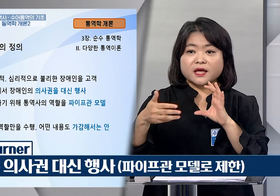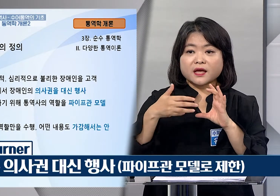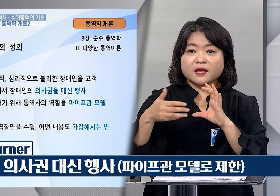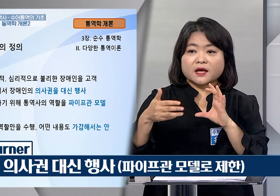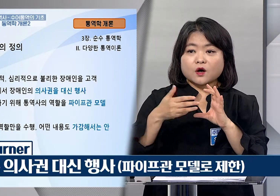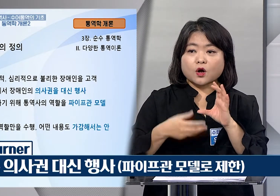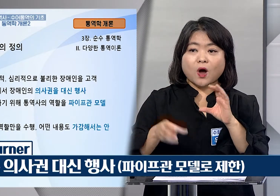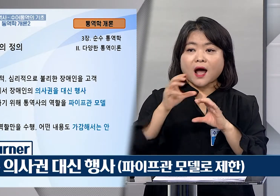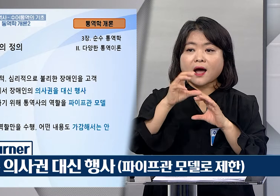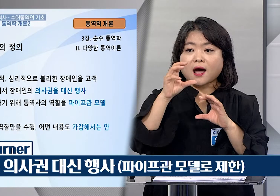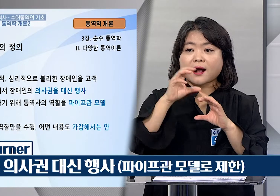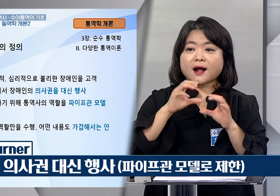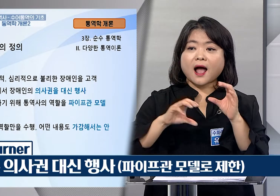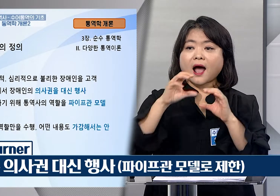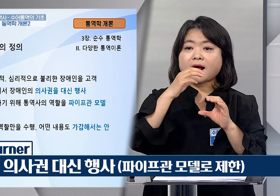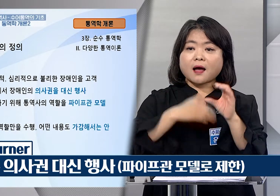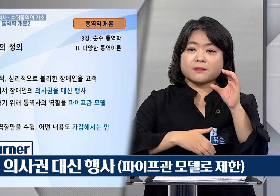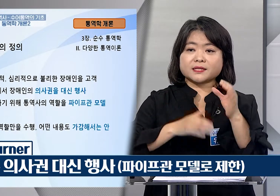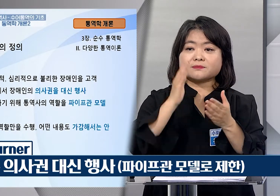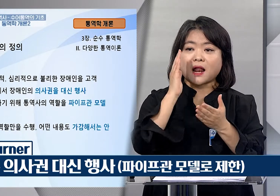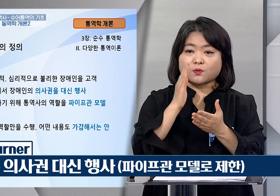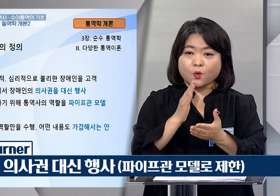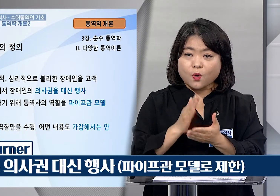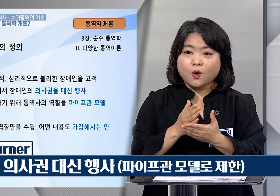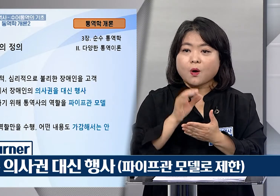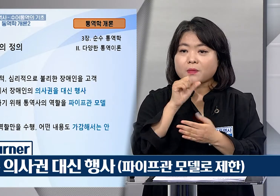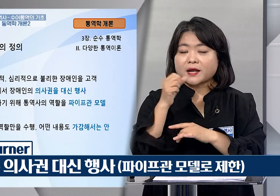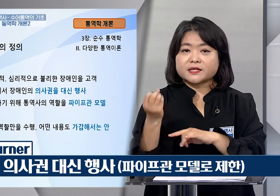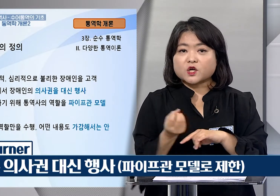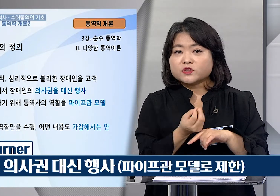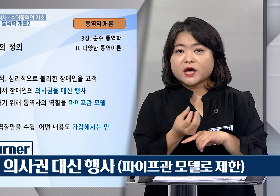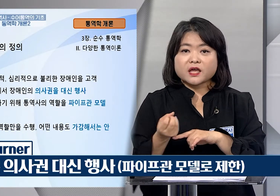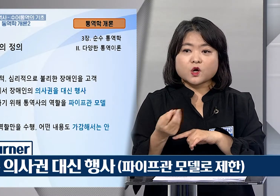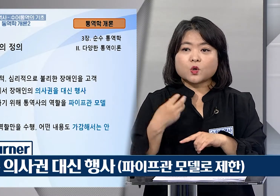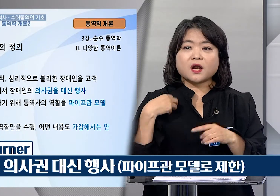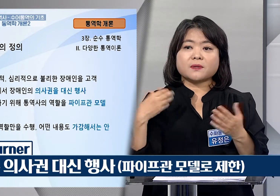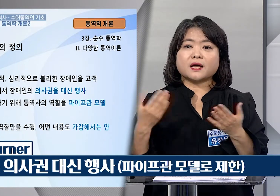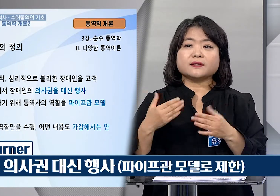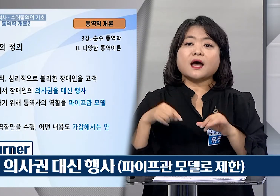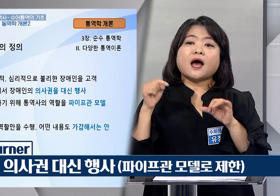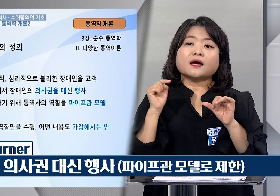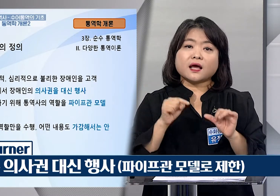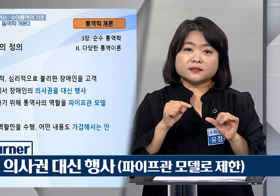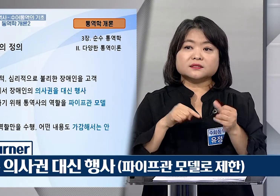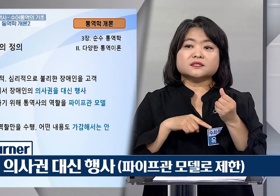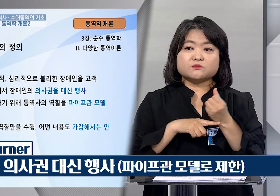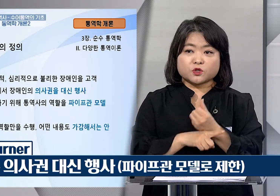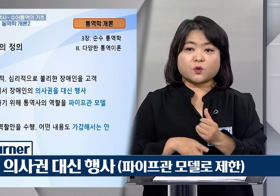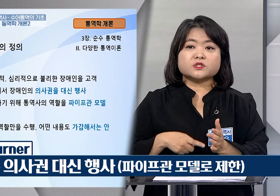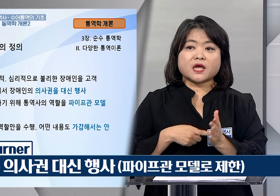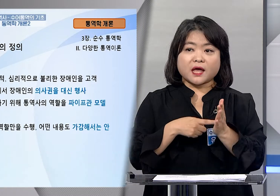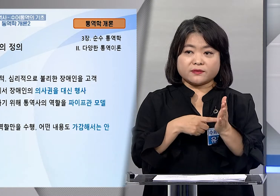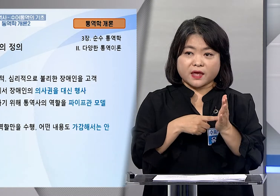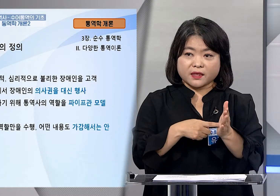과감하지 말고 말의 전달의 역할만 하라는 의미로 제안된